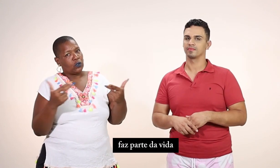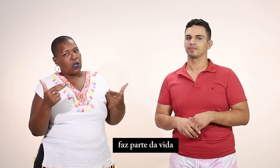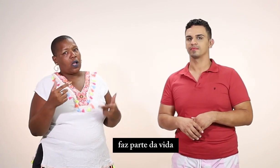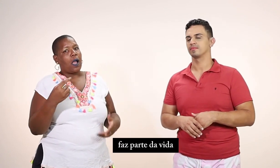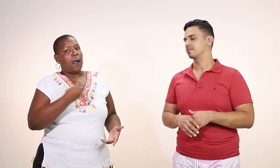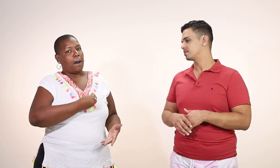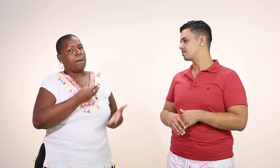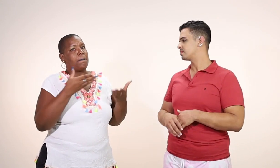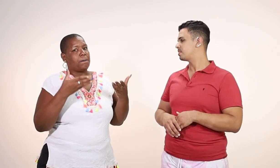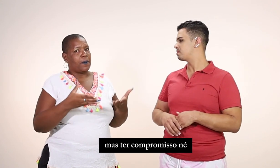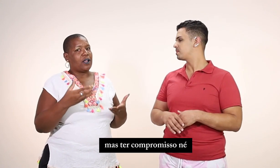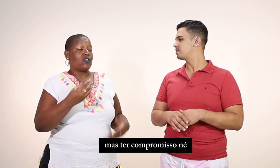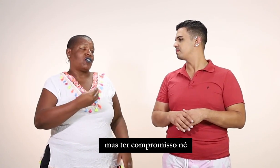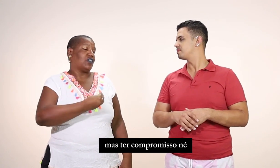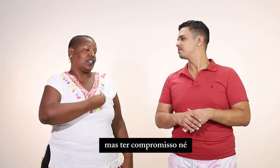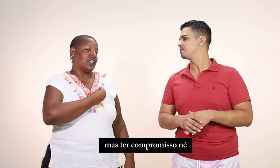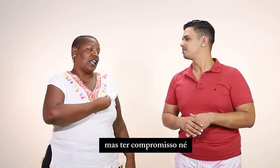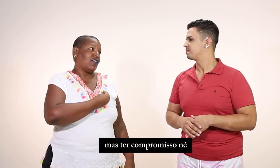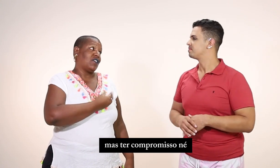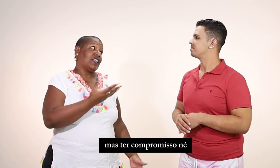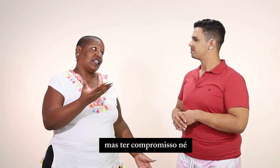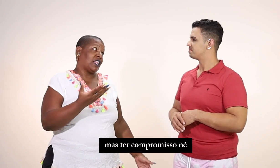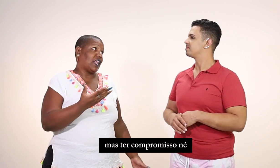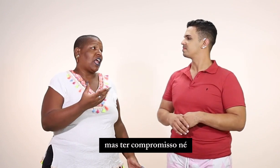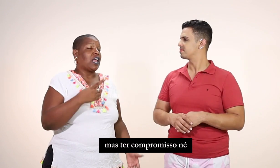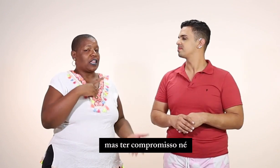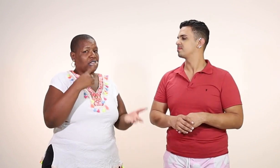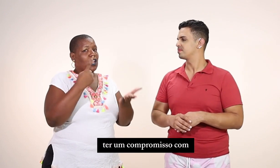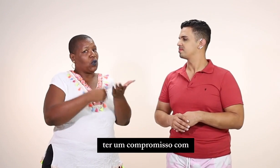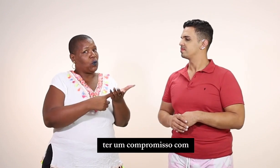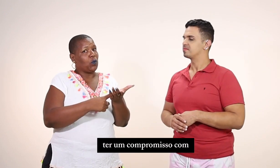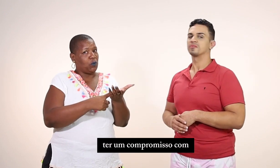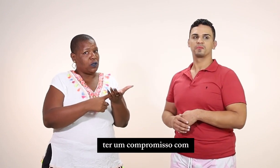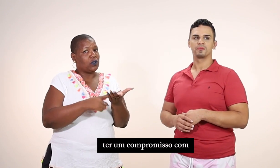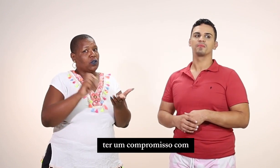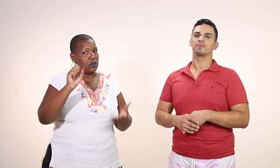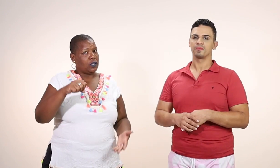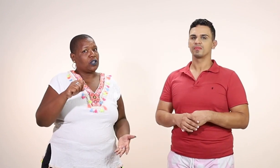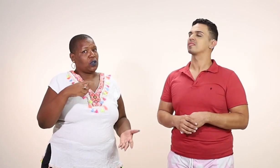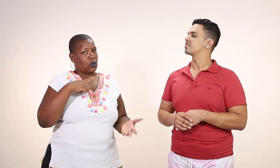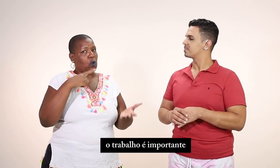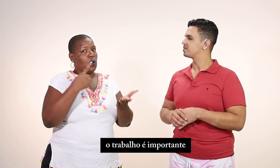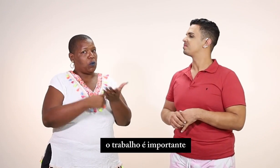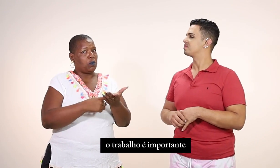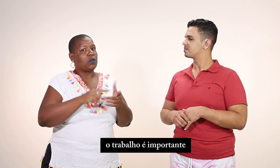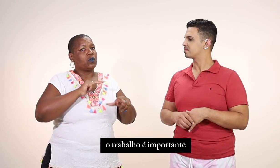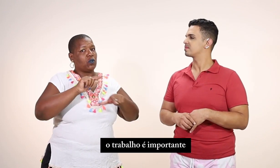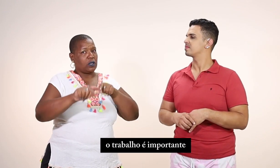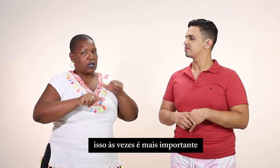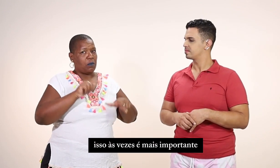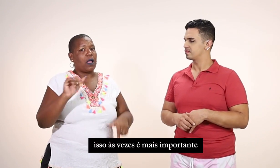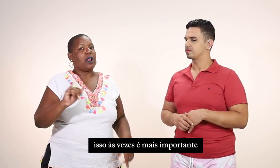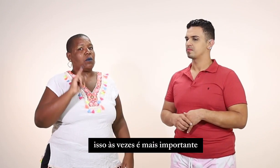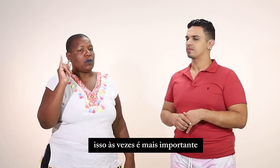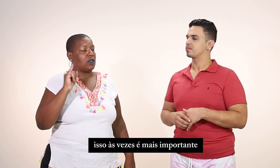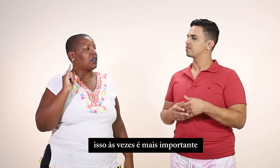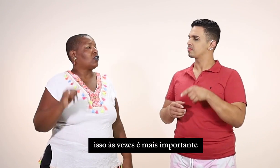vida, mas ter compromisso, né? Ter um compromisso com o trabalho é importante. Isso às vezes é